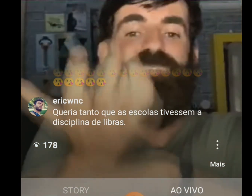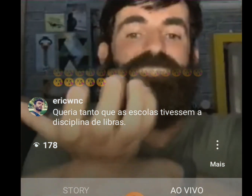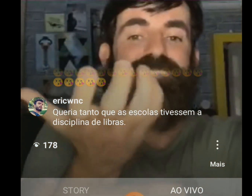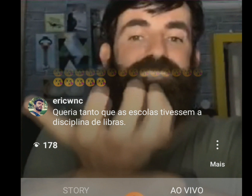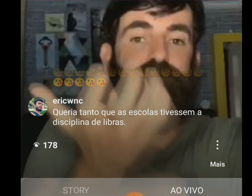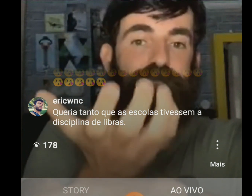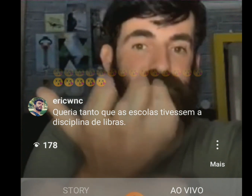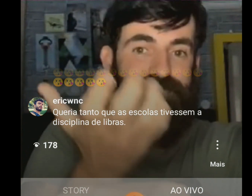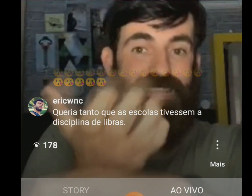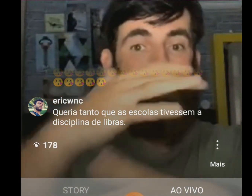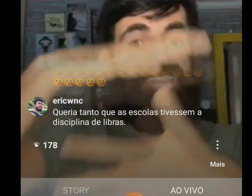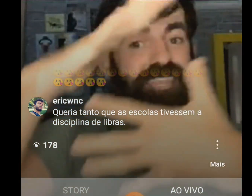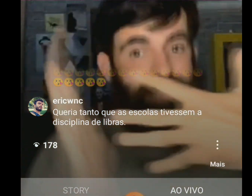obrigatória.